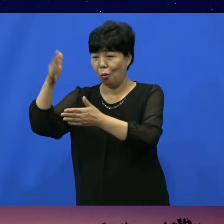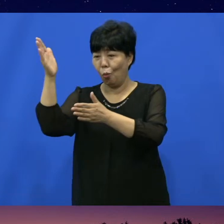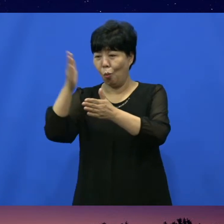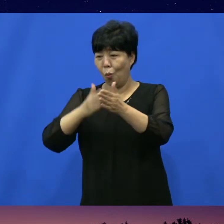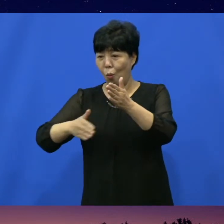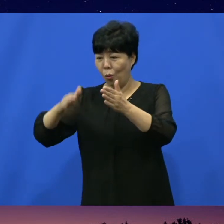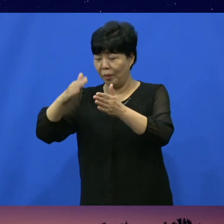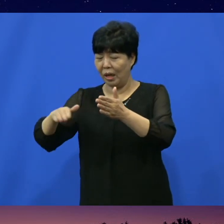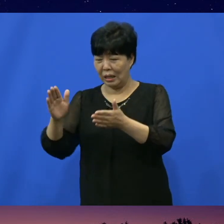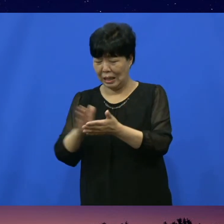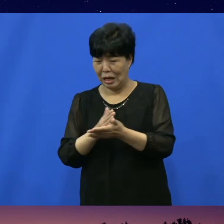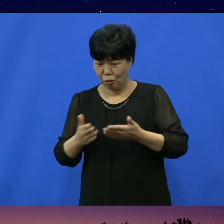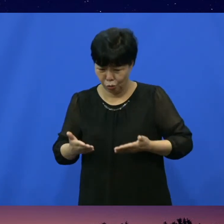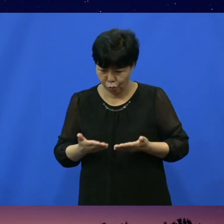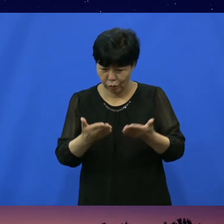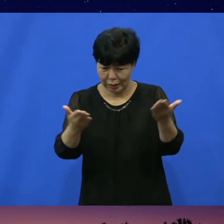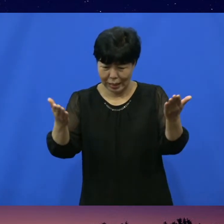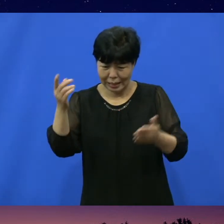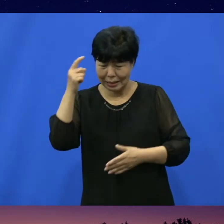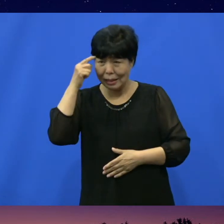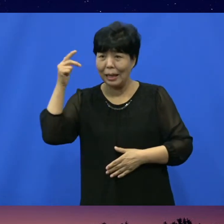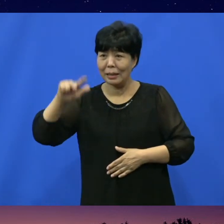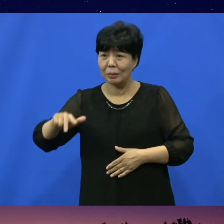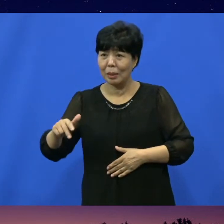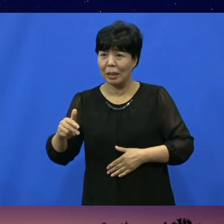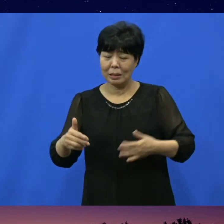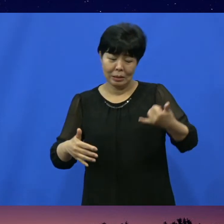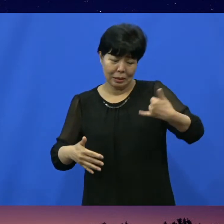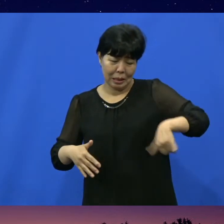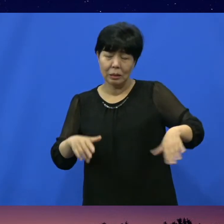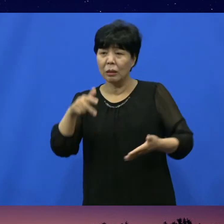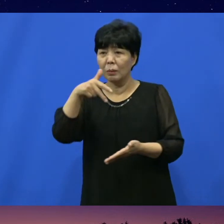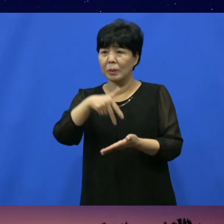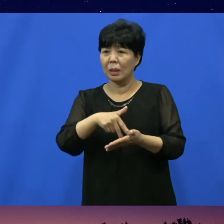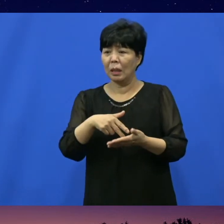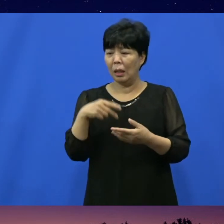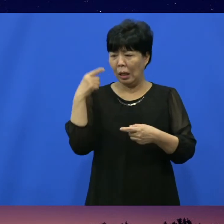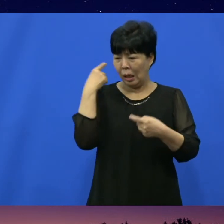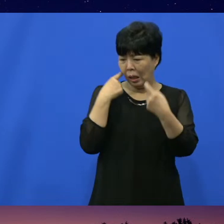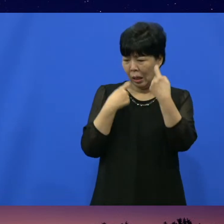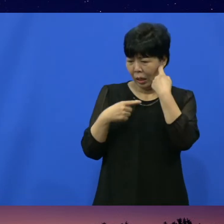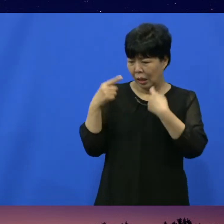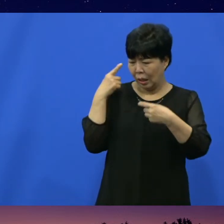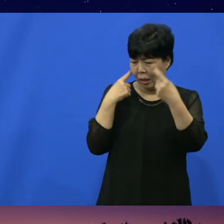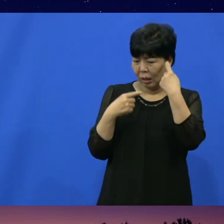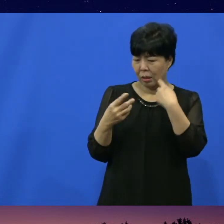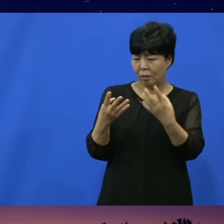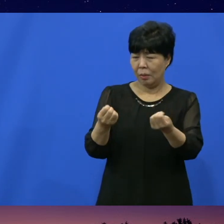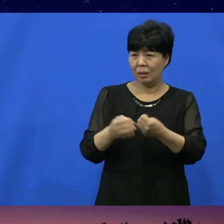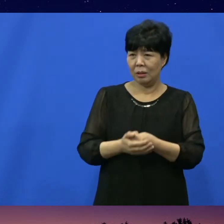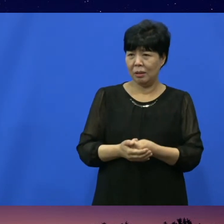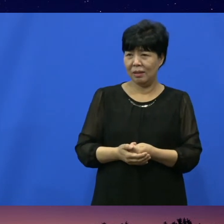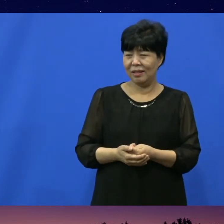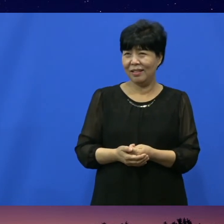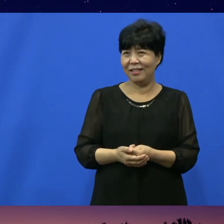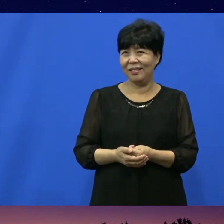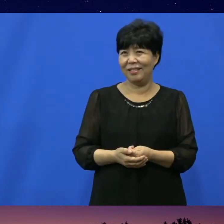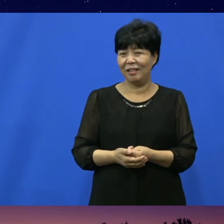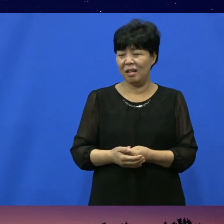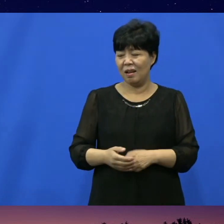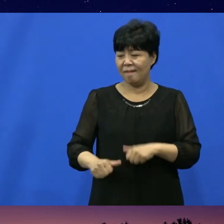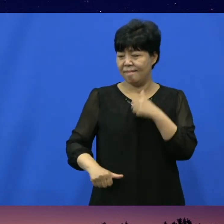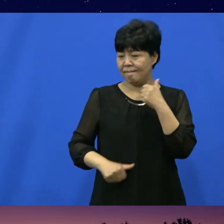이게 비교가 되고 막 이러면서 상처를 받는 거죠. 그죠? 그래서 부모에 대한 큰 분노의